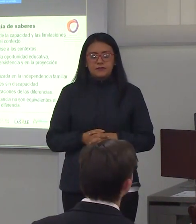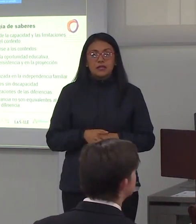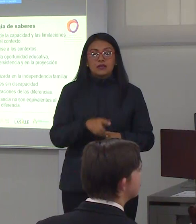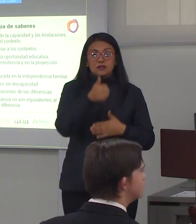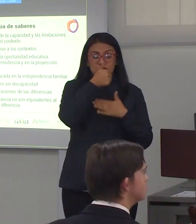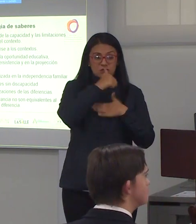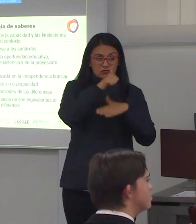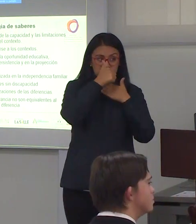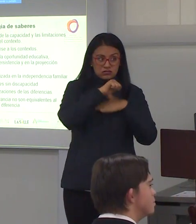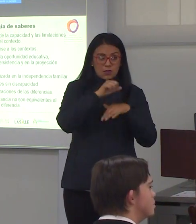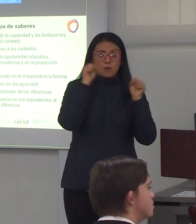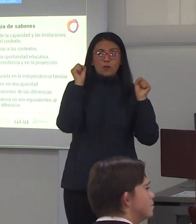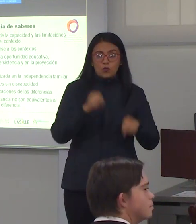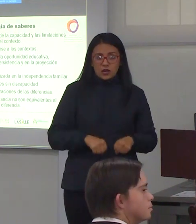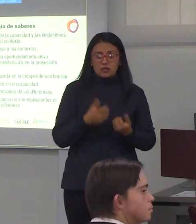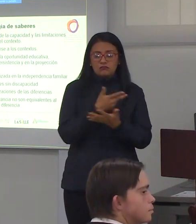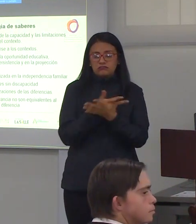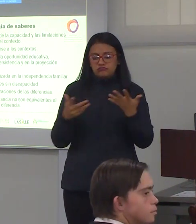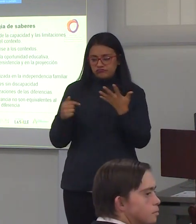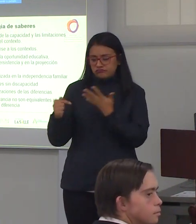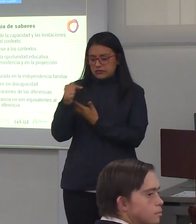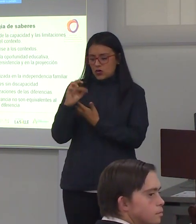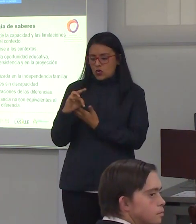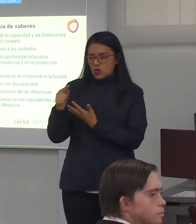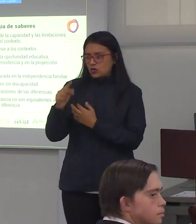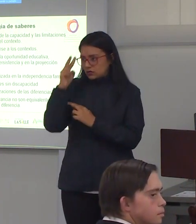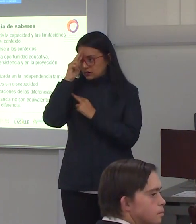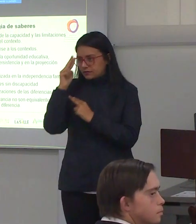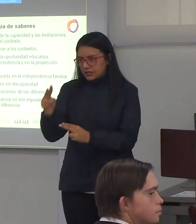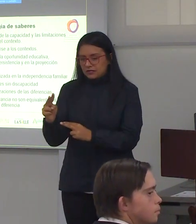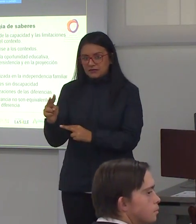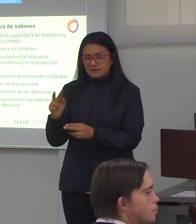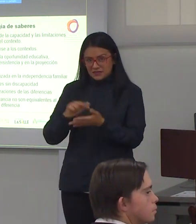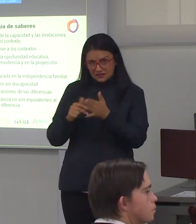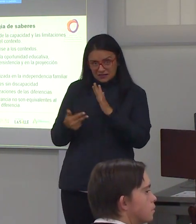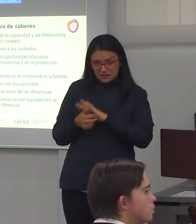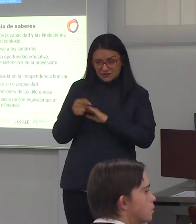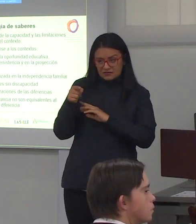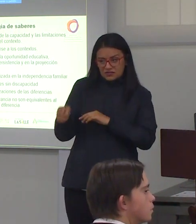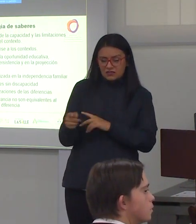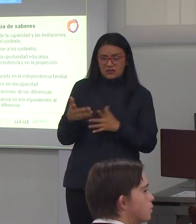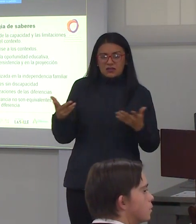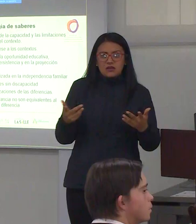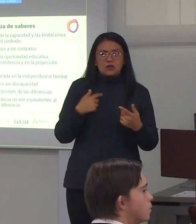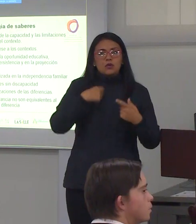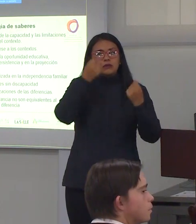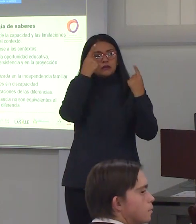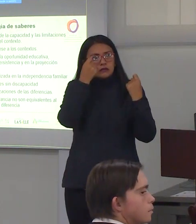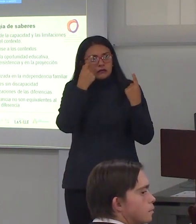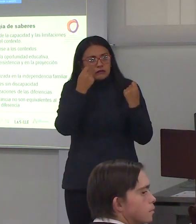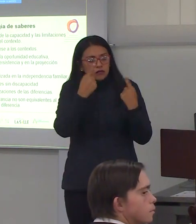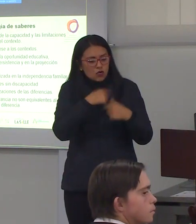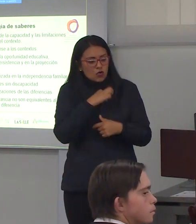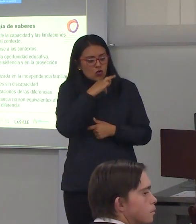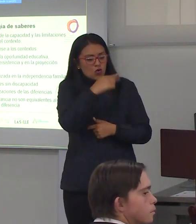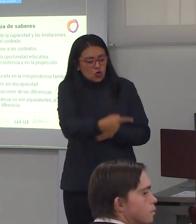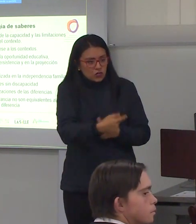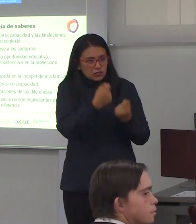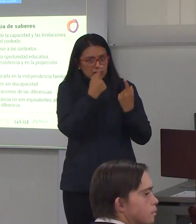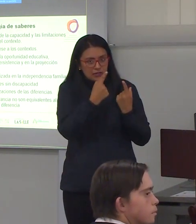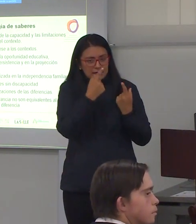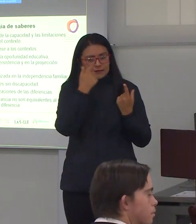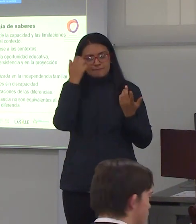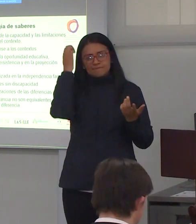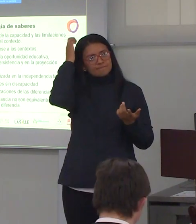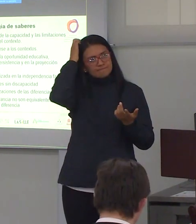tolerancia puede estar marcada en respeto por el otro pero eso no quiere decir que somos comprensibles al otro o sea